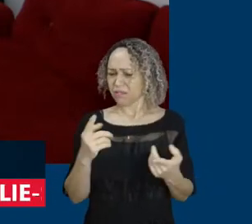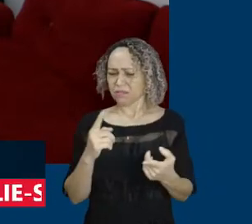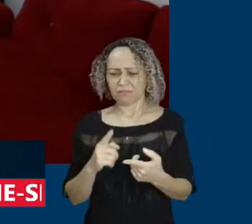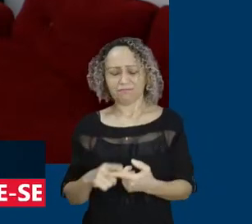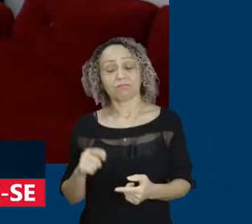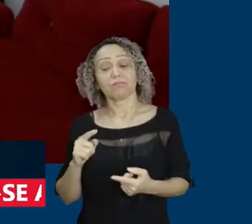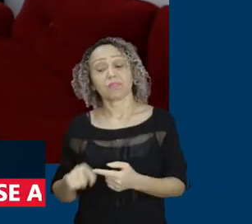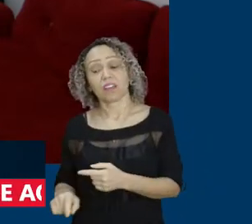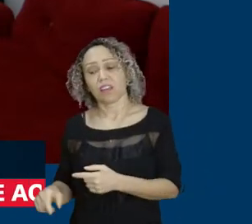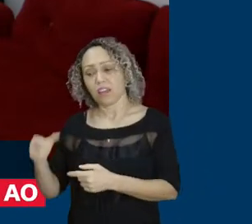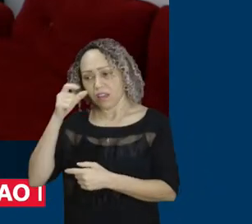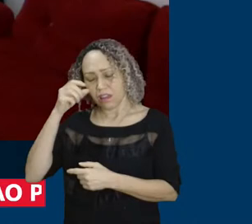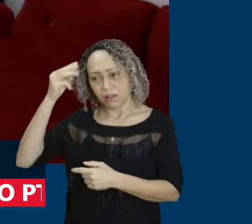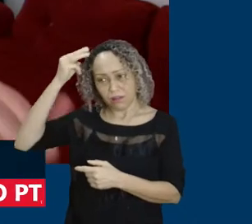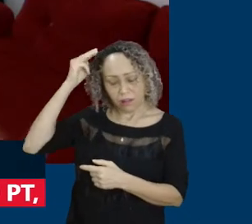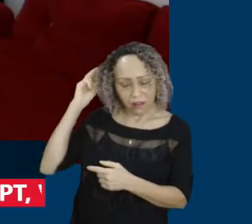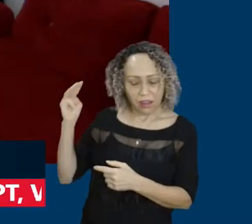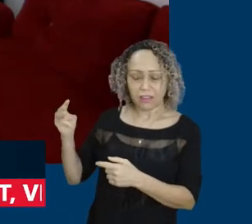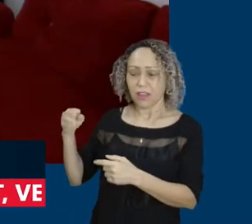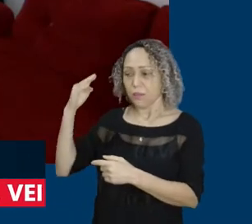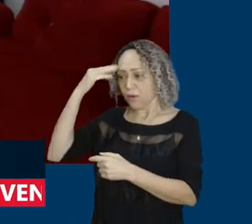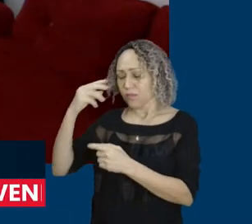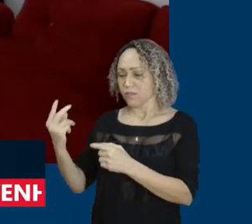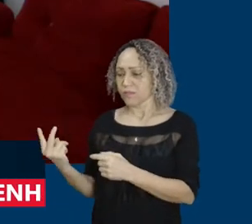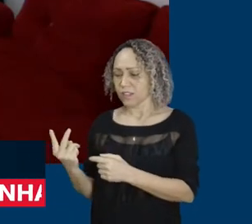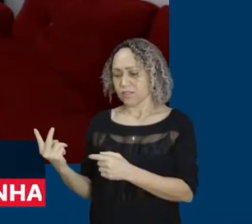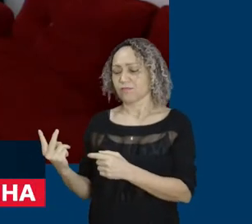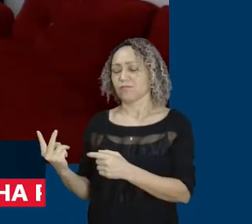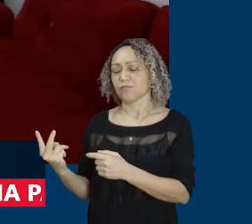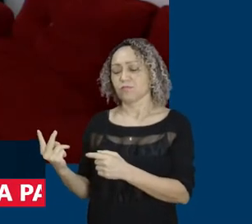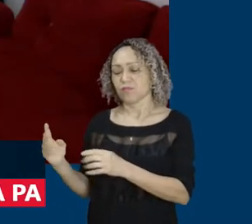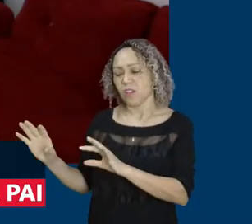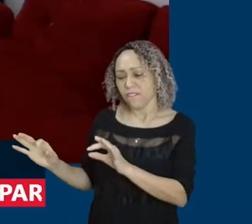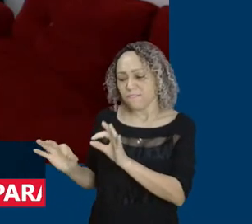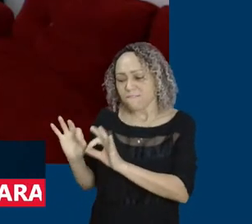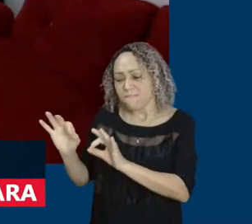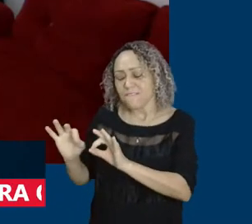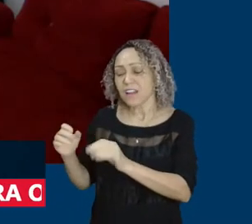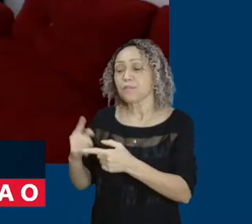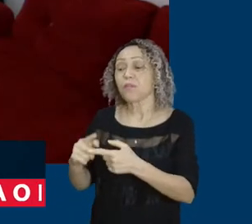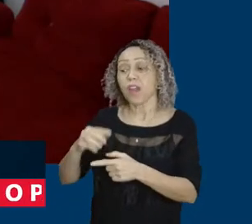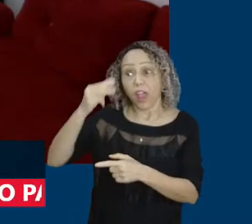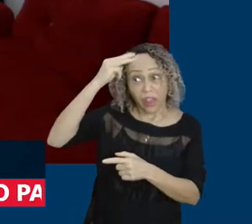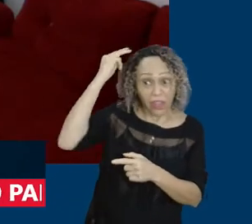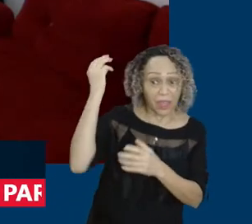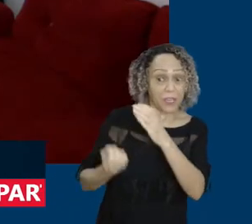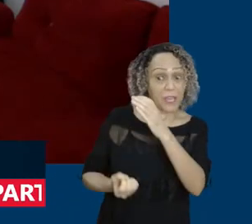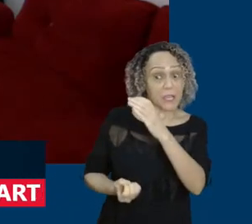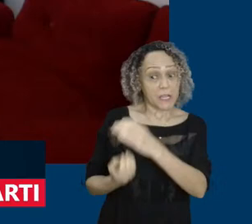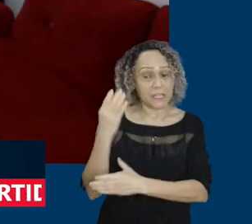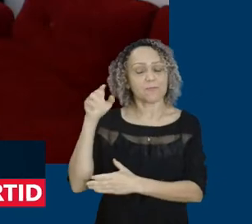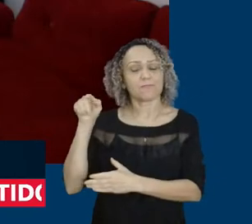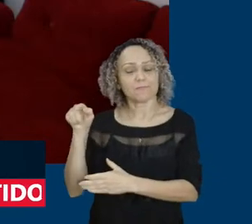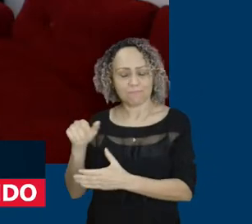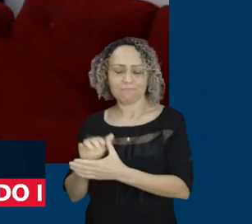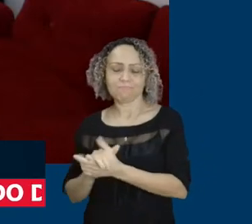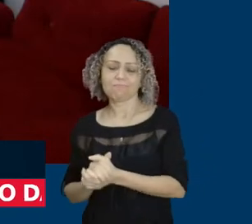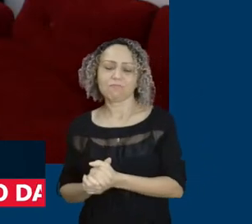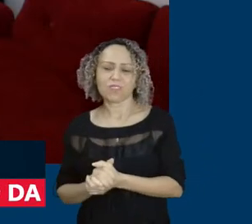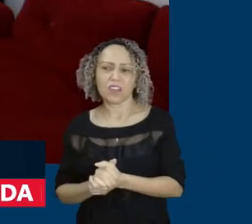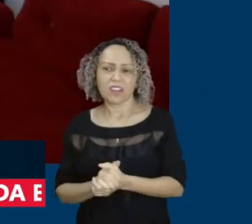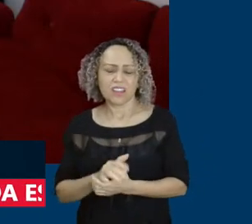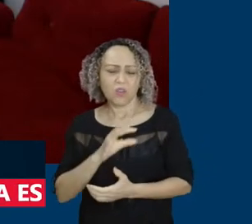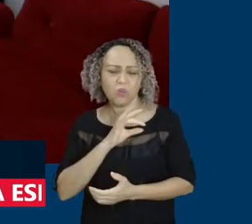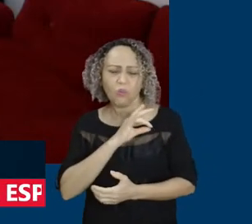e Bolsonaro. Aliás, aperfeiçoado, né? Foi implementado por Temer lá atrás e aperfeiçoado por Guedes e Bolsonaro. O pouco avanço salarial que